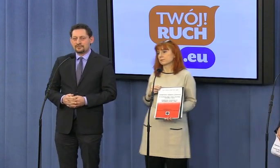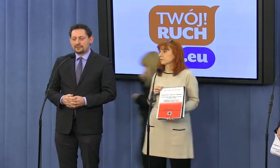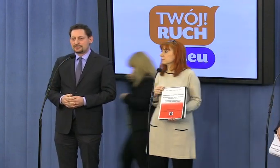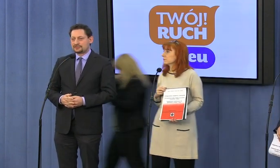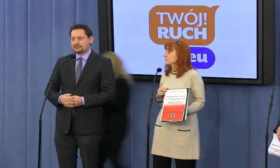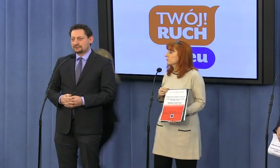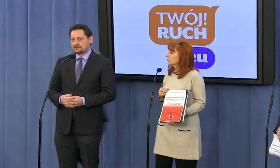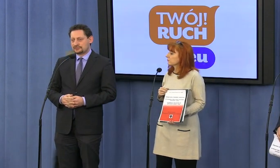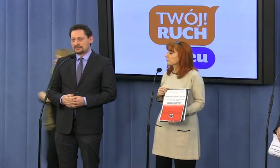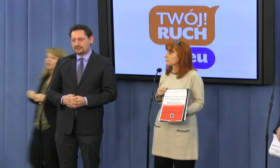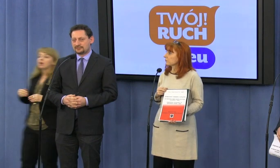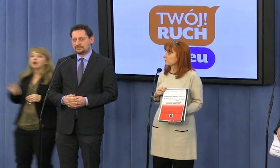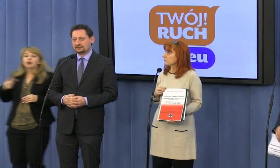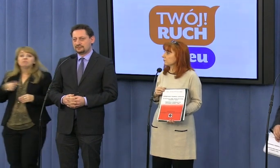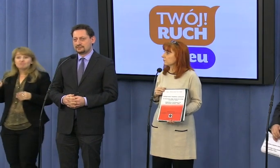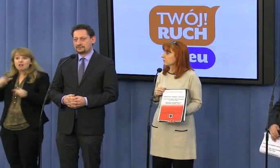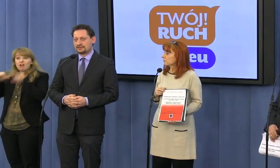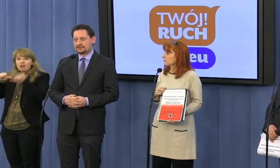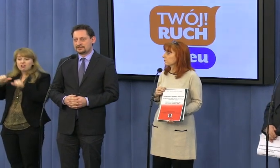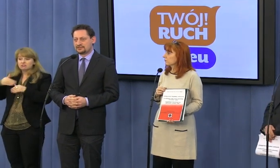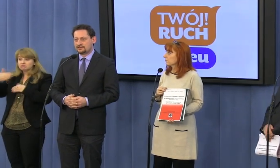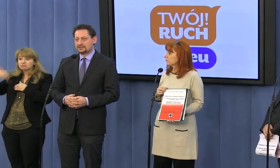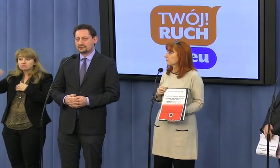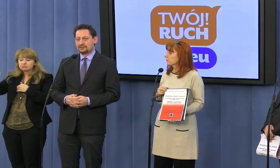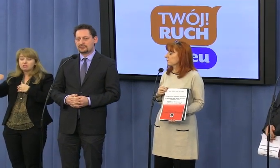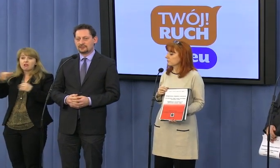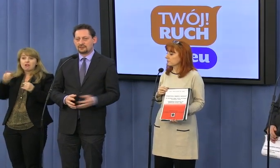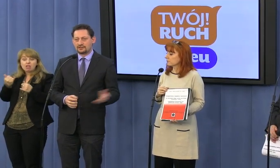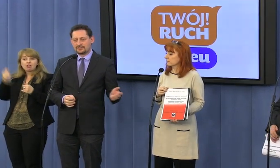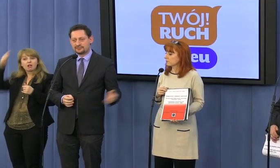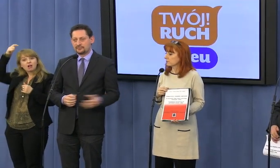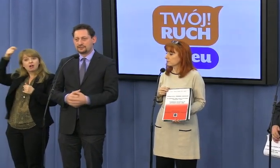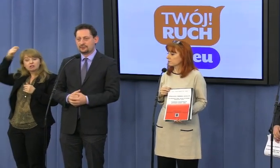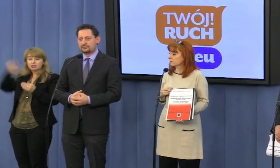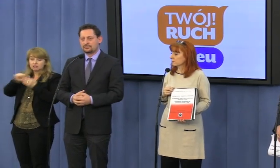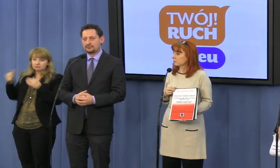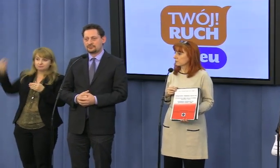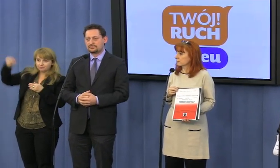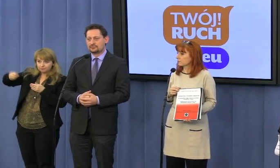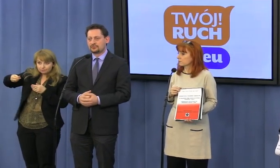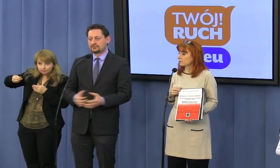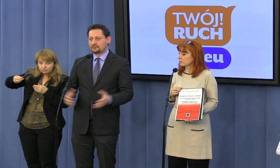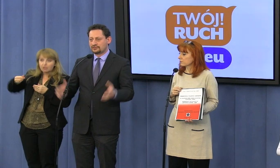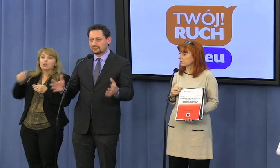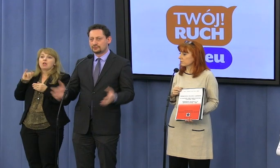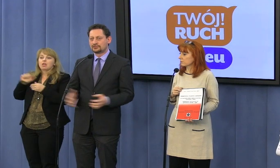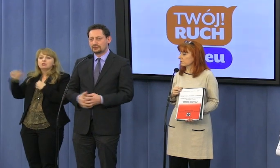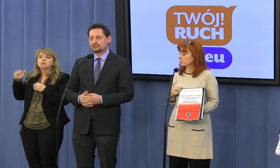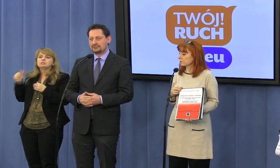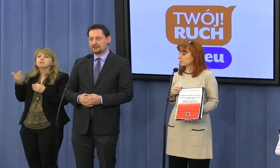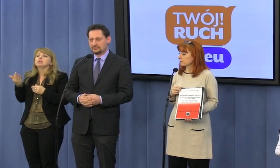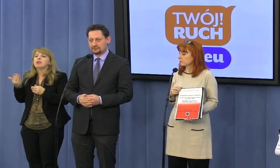Na przestrzeni tych wszystkich lat, kiedy katecheza jest finansowana, tak jak kolega wspomniał, urosła kwota